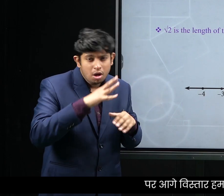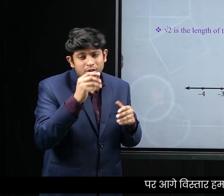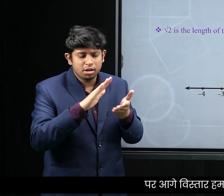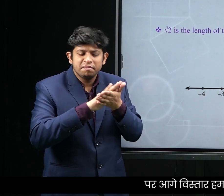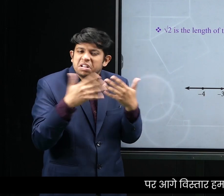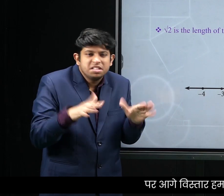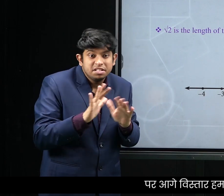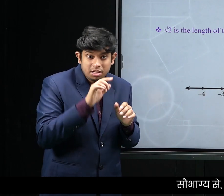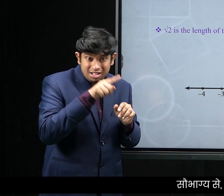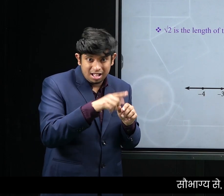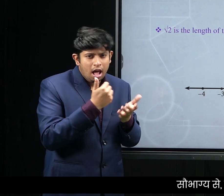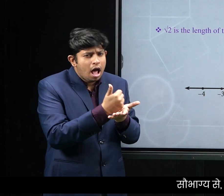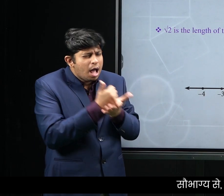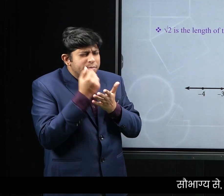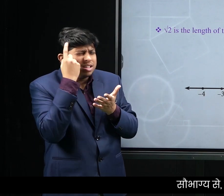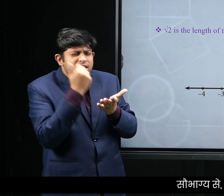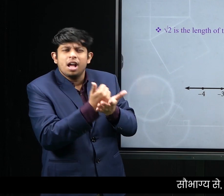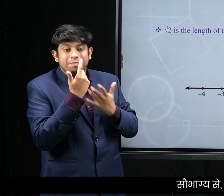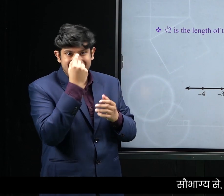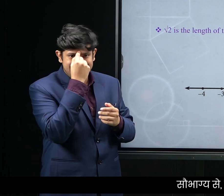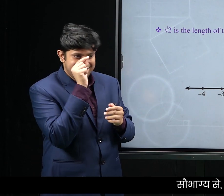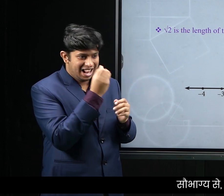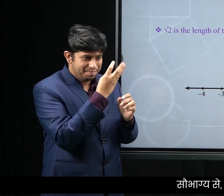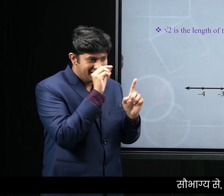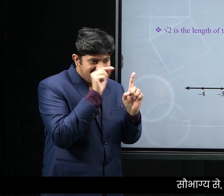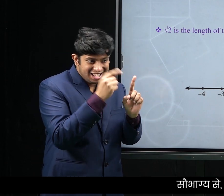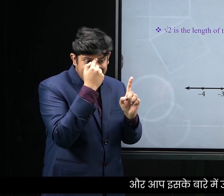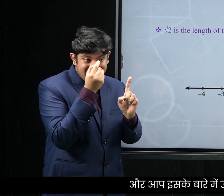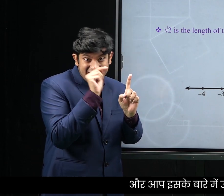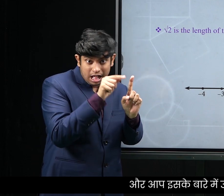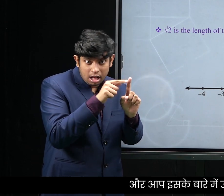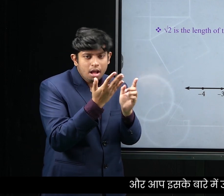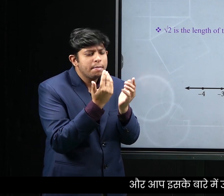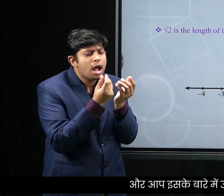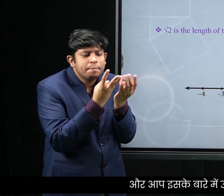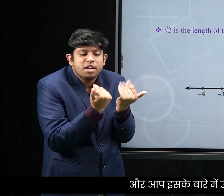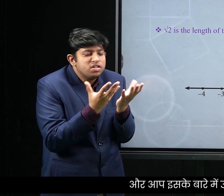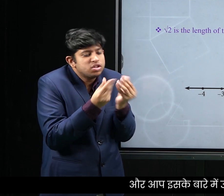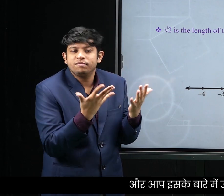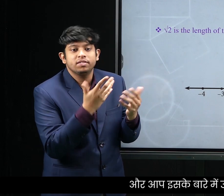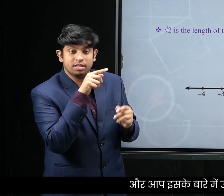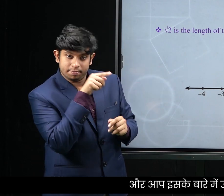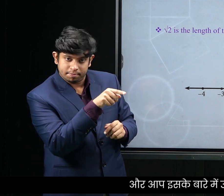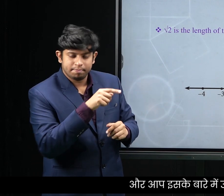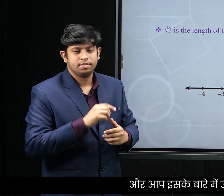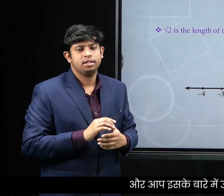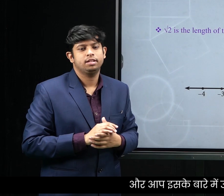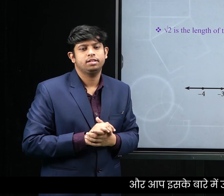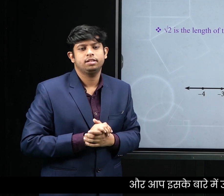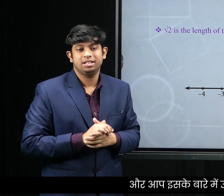रहा है। सौभाग्य से यह बंद हो जाता है और आप इसके बारे में उच्च कक्षाओं में जान सकते हैं।